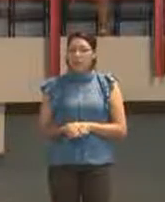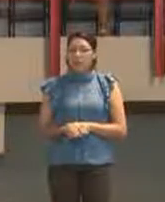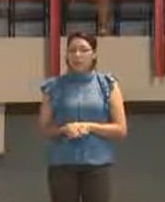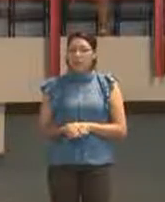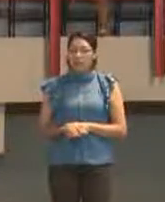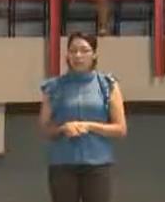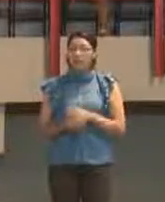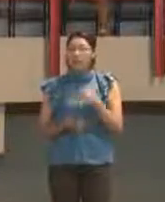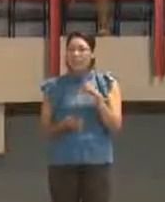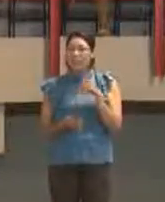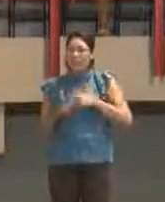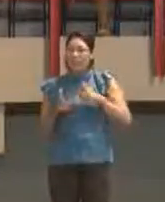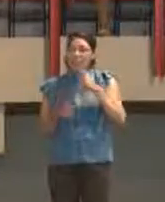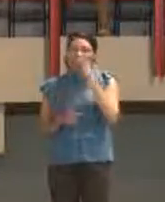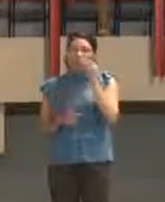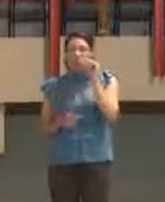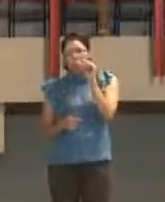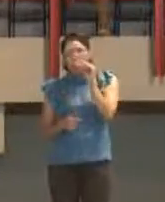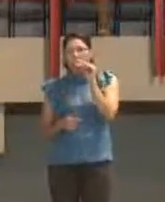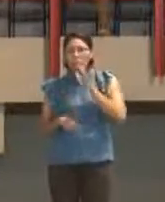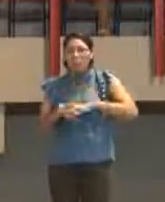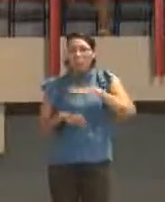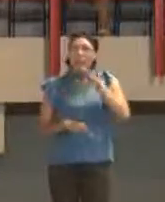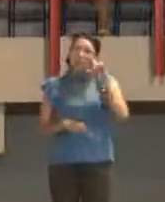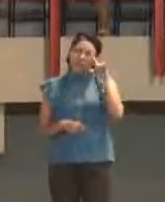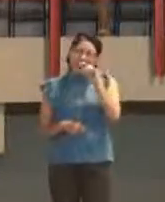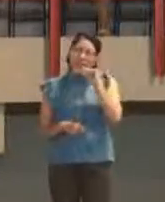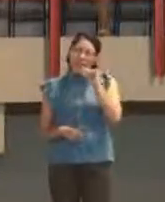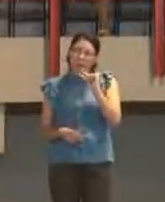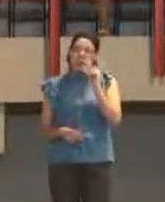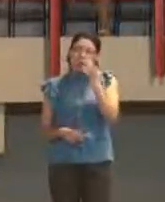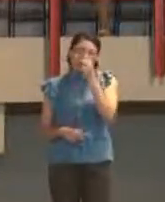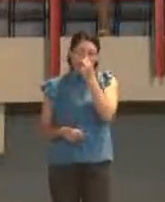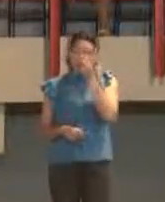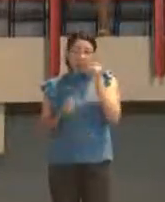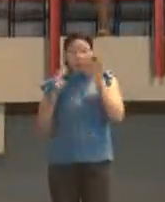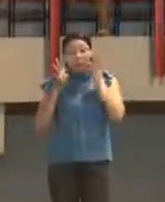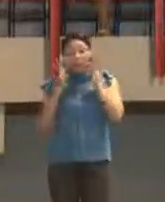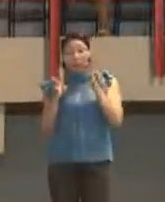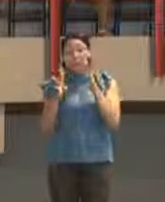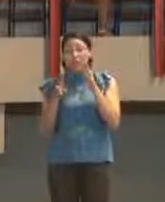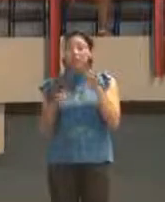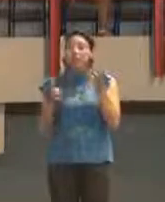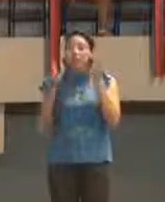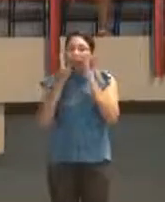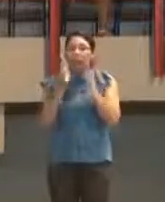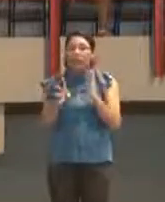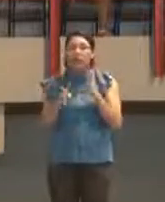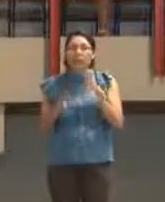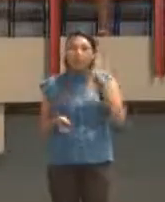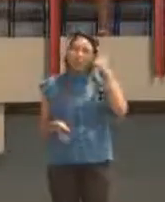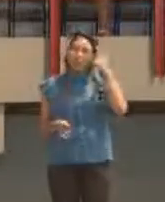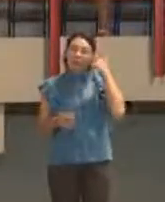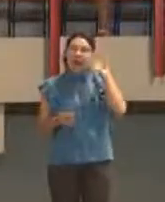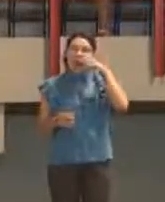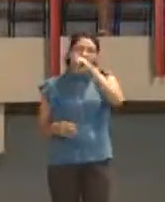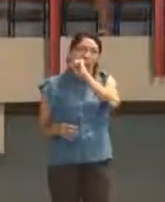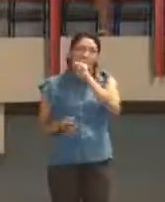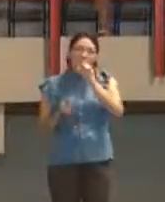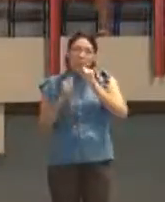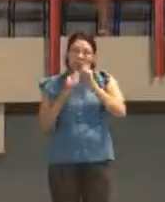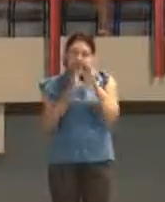pouco mais complicado. Então preste bem atenção a ele. Ele não é um problema de resolução